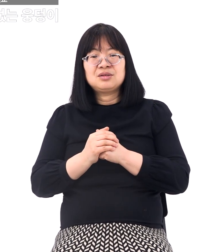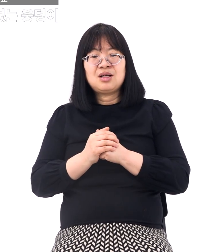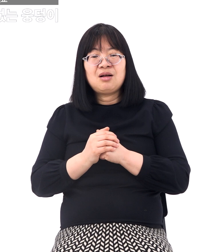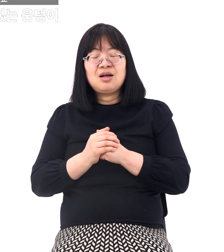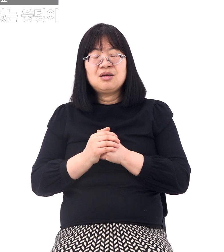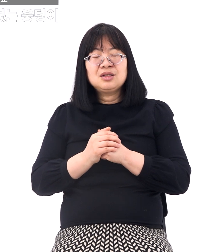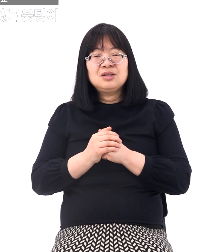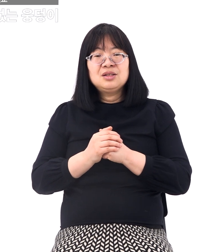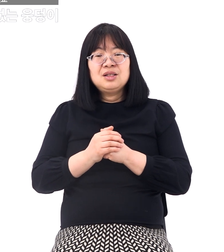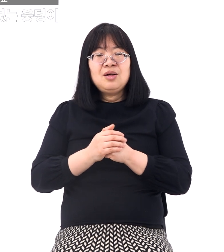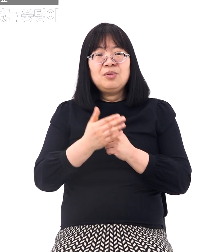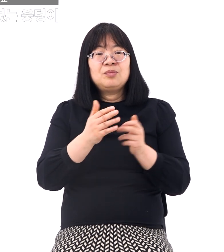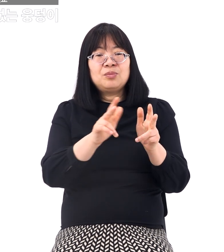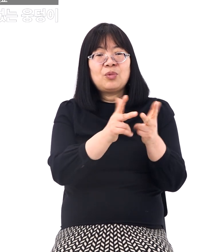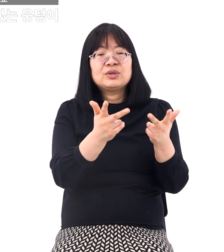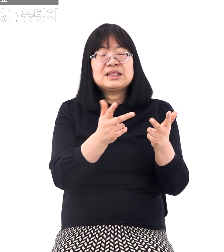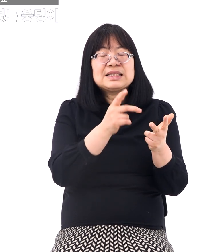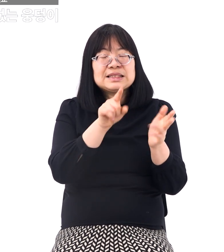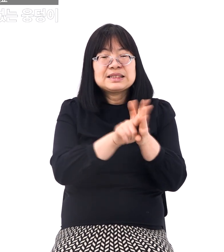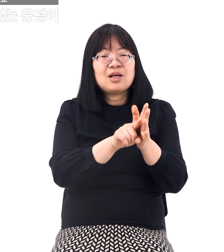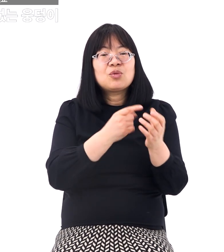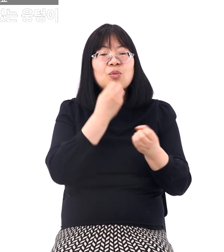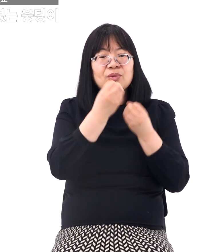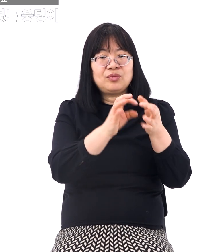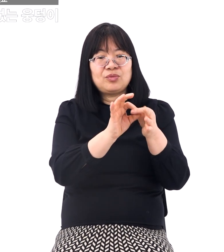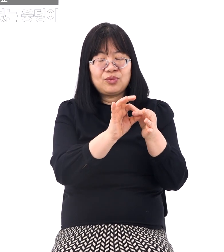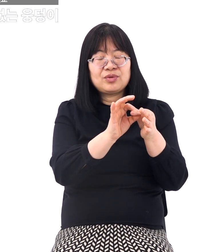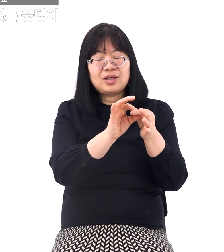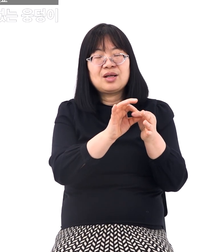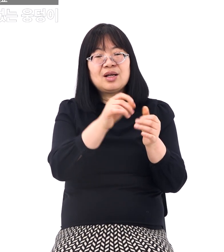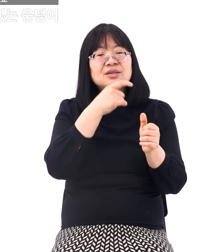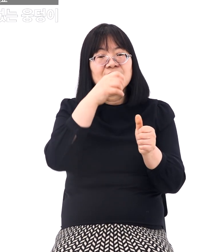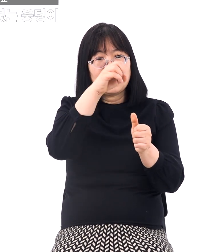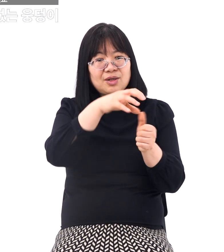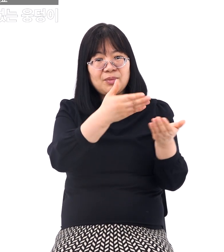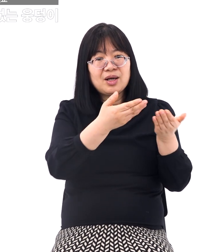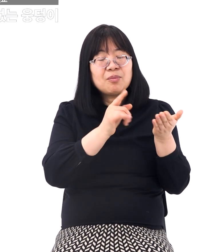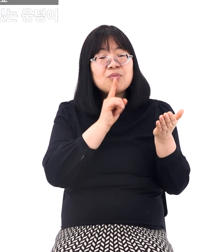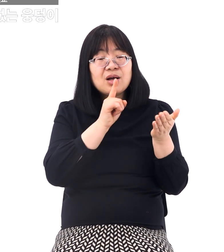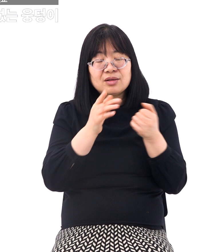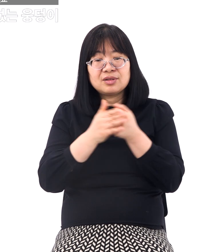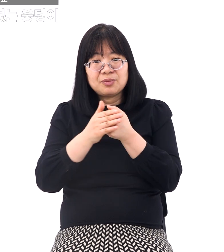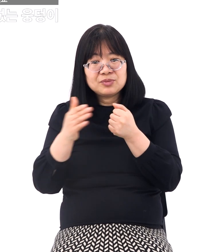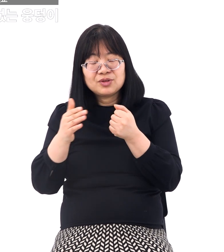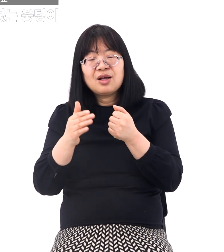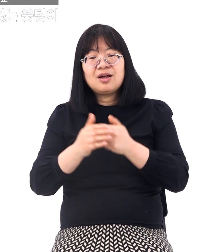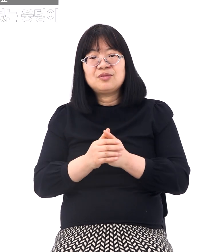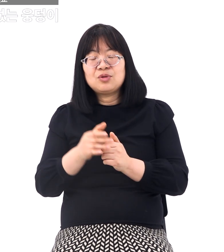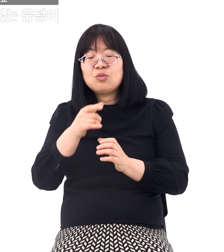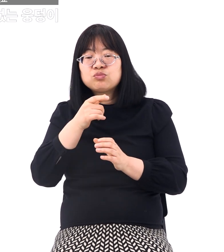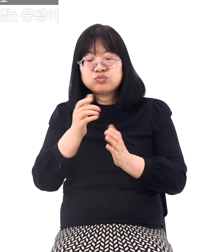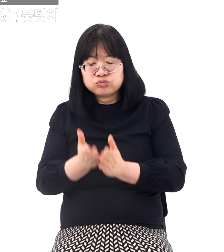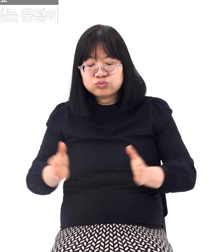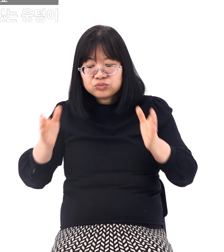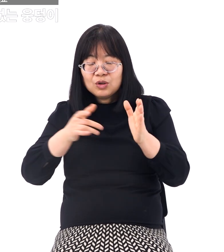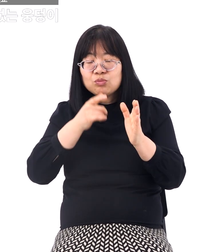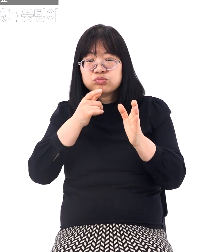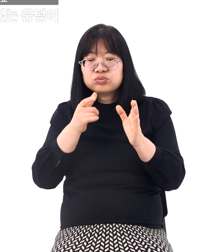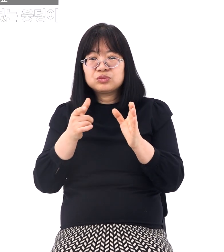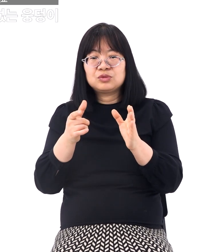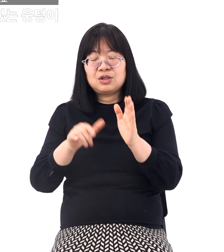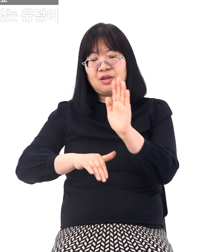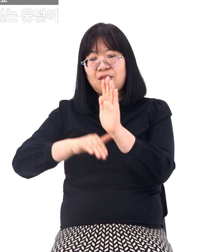본인이 신앙 고백을 통해서 세례를 받겠다고 하니까 이제 튜브를 준비해서 물을 담고